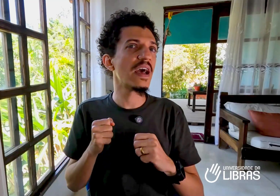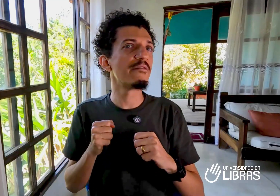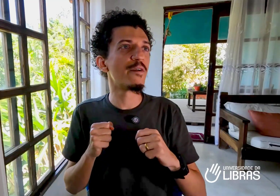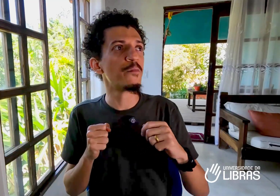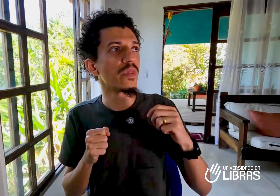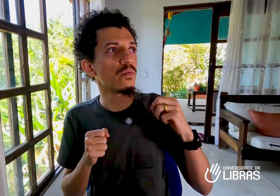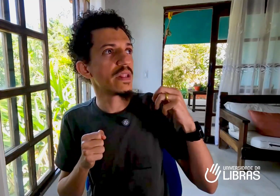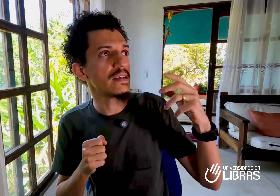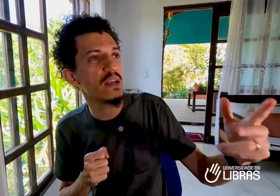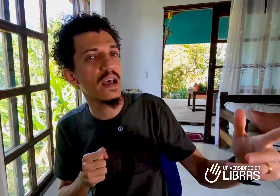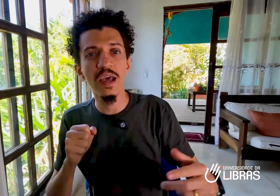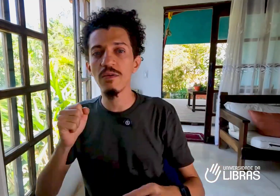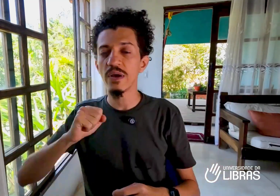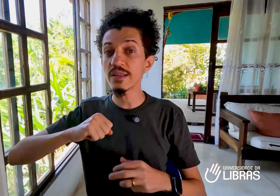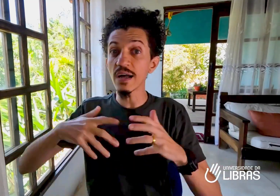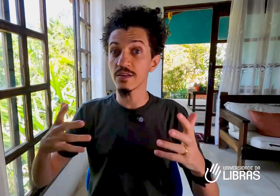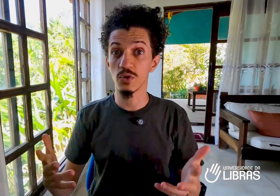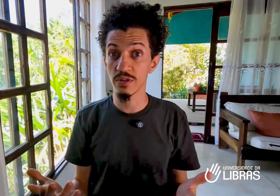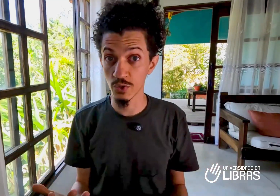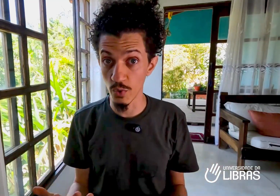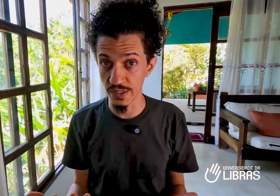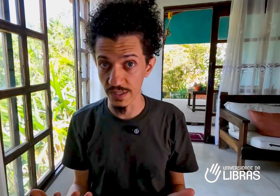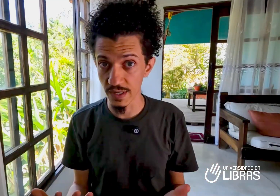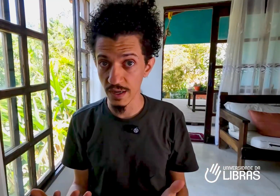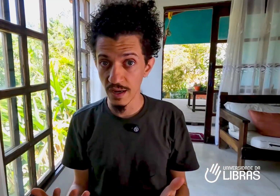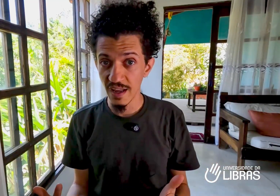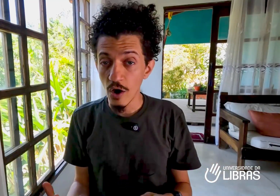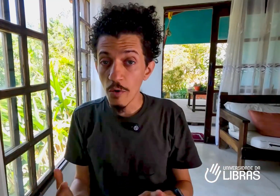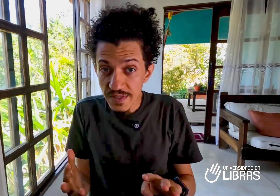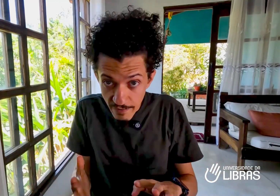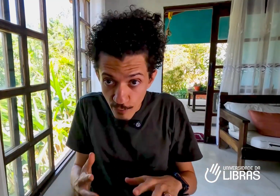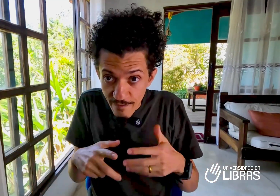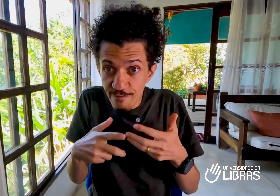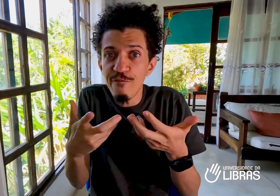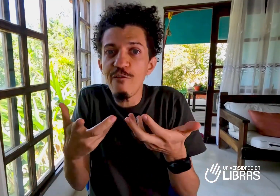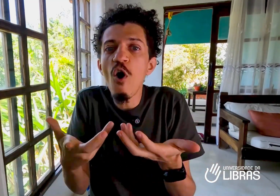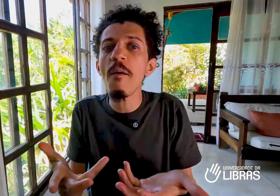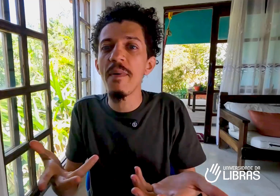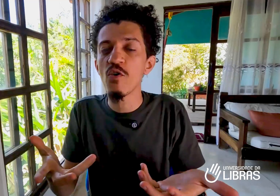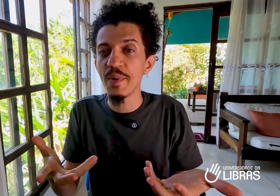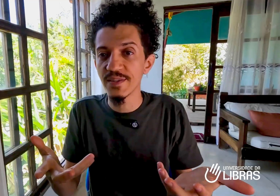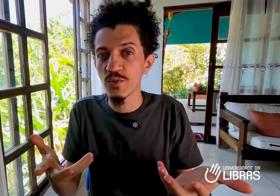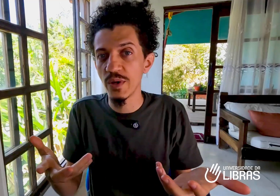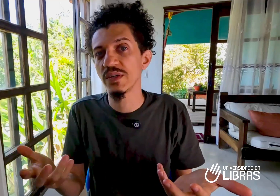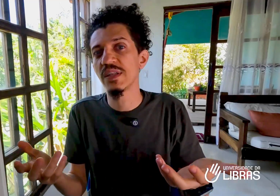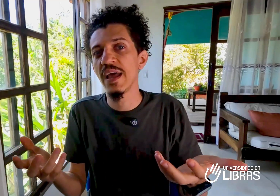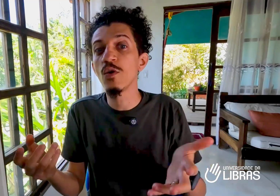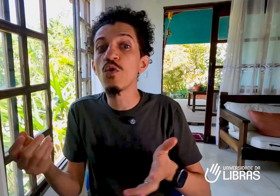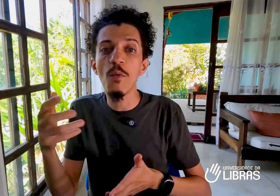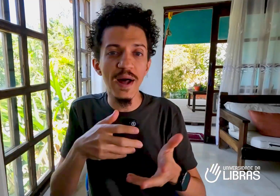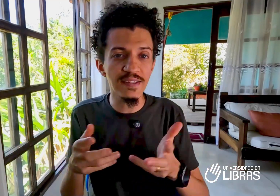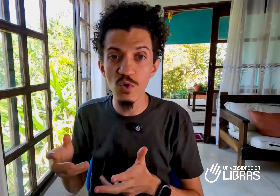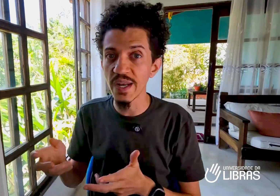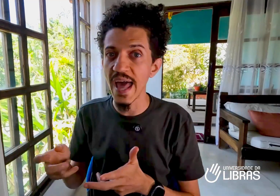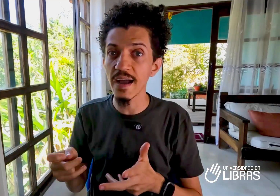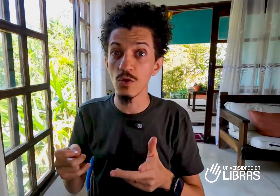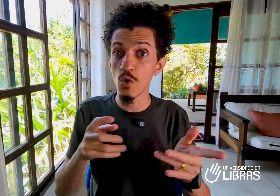observam um desenho e tantas outras coisas. Observam a forma como essas coisas têm, como elas se conectam, como elas